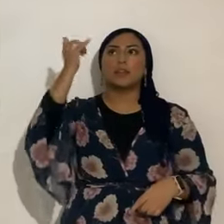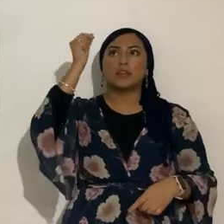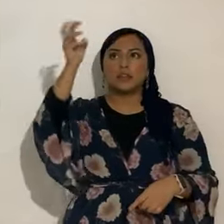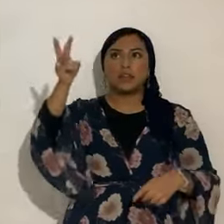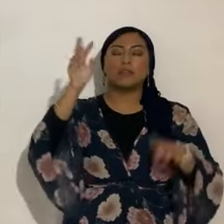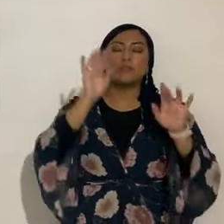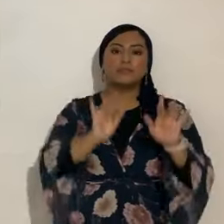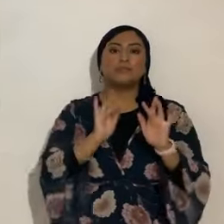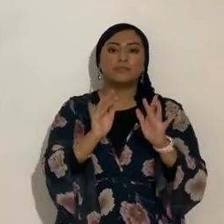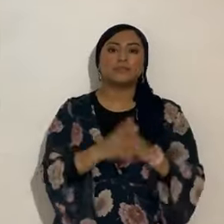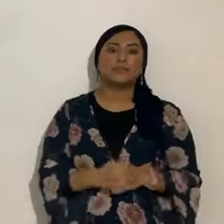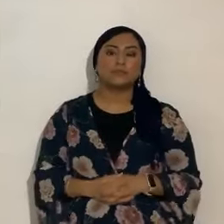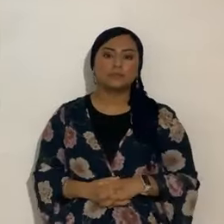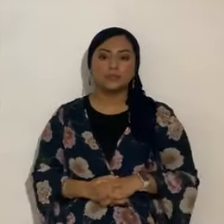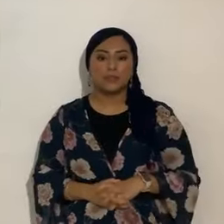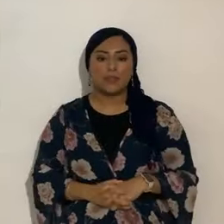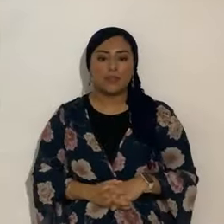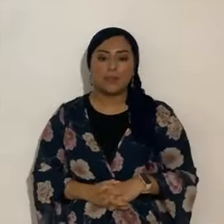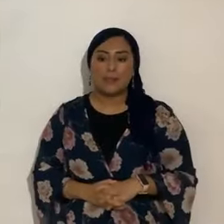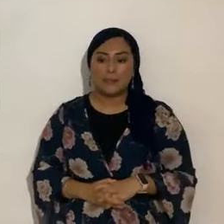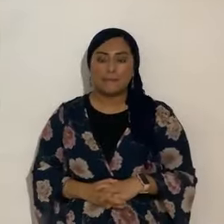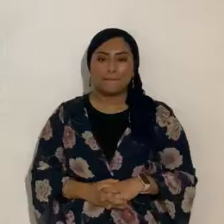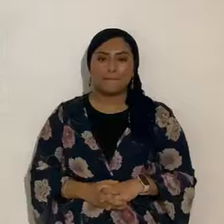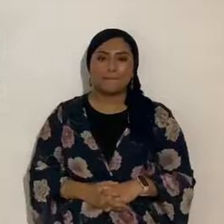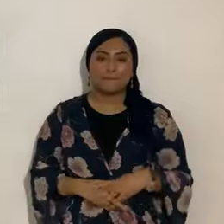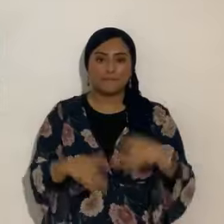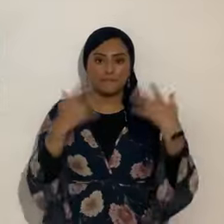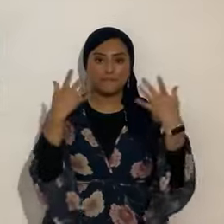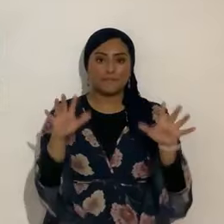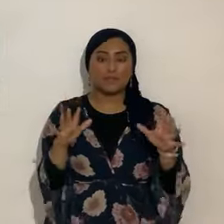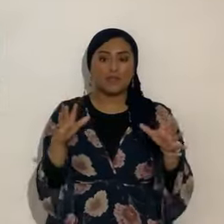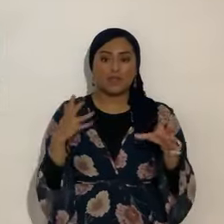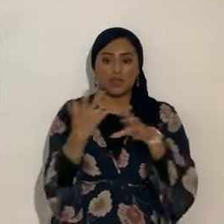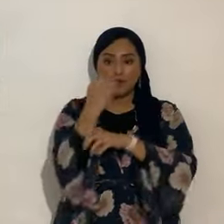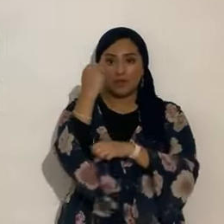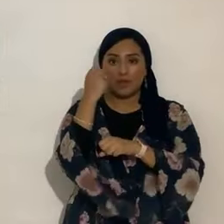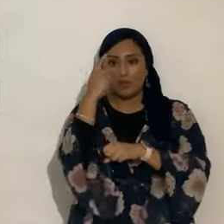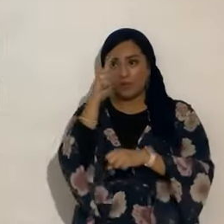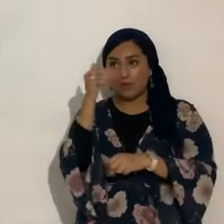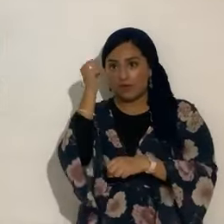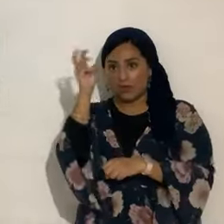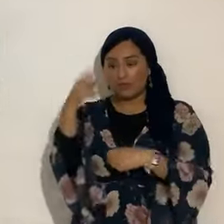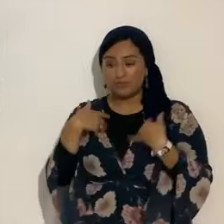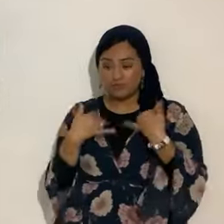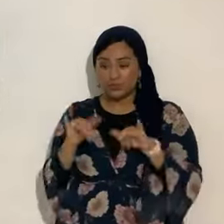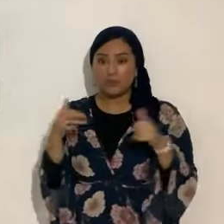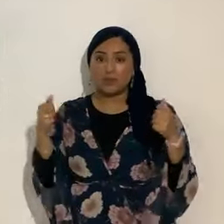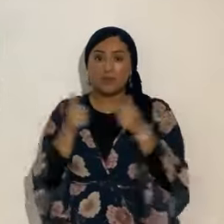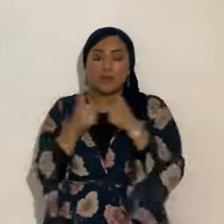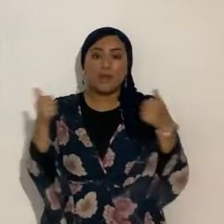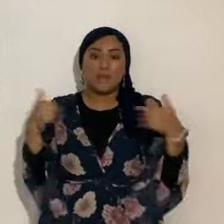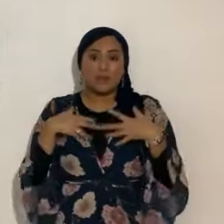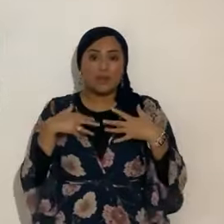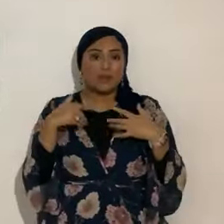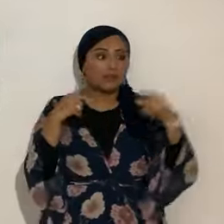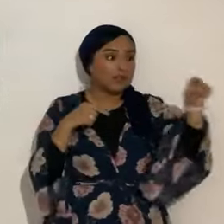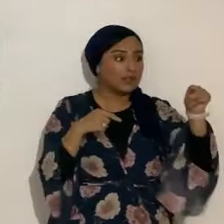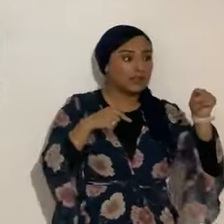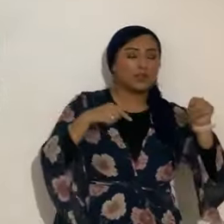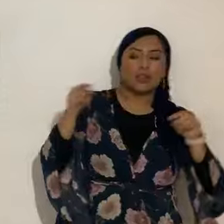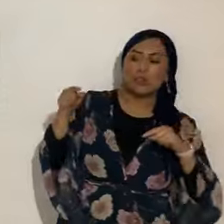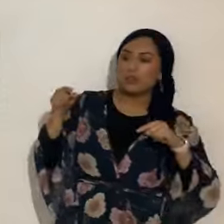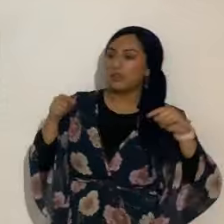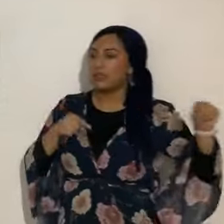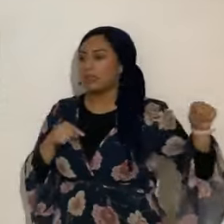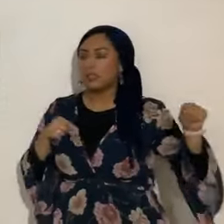Mashiach. Ahora, ya rescatados por Yahshua Mashiach, ¿vamos a seguir con miedo? Con esto, con el otro,